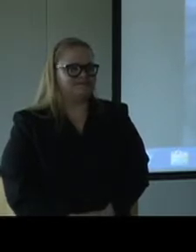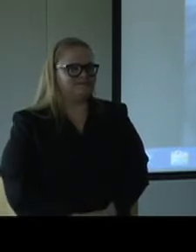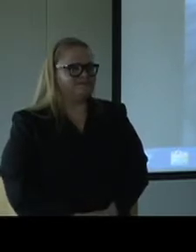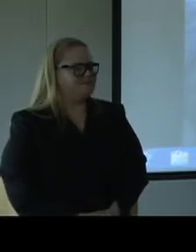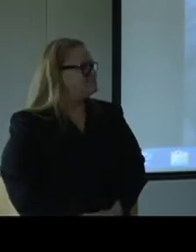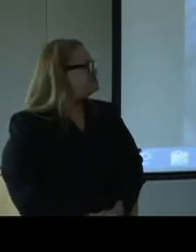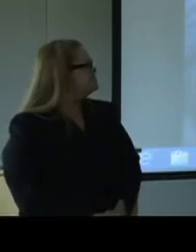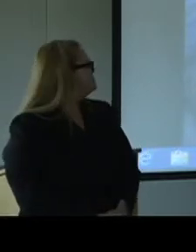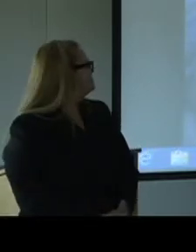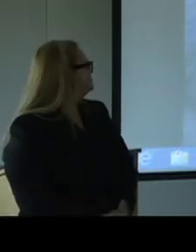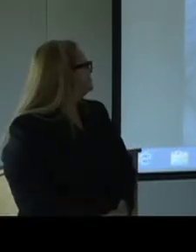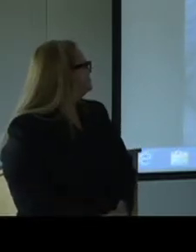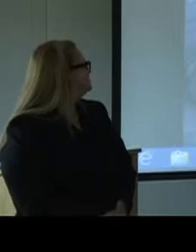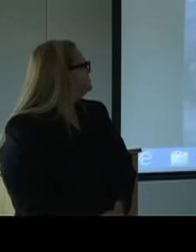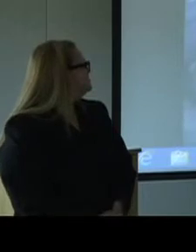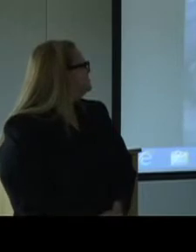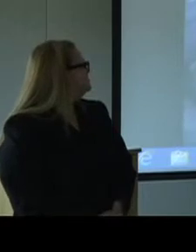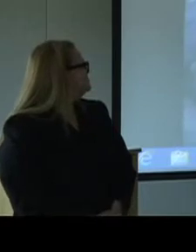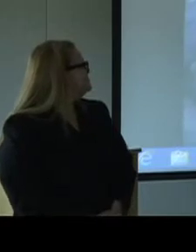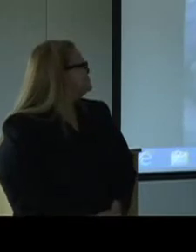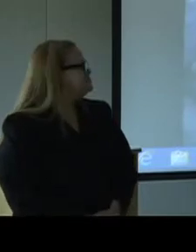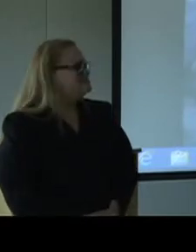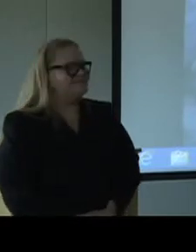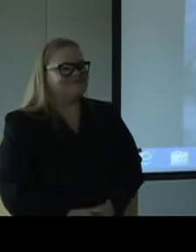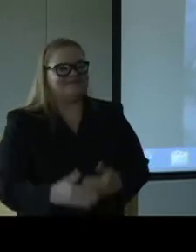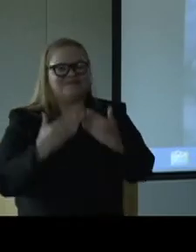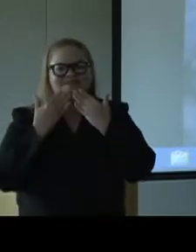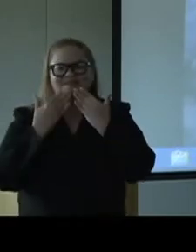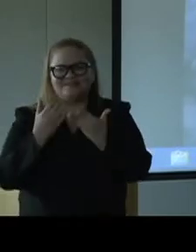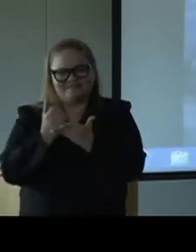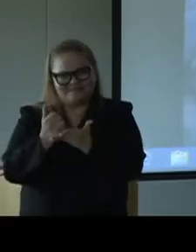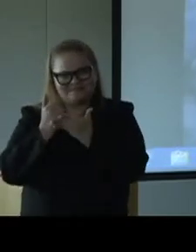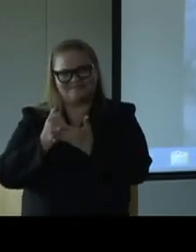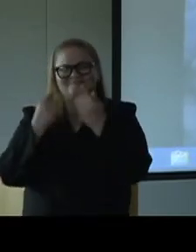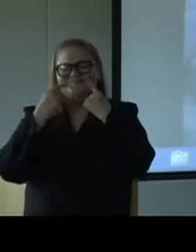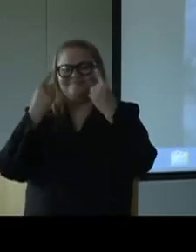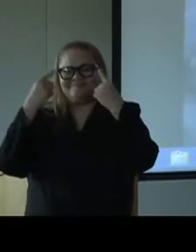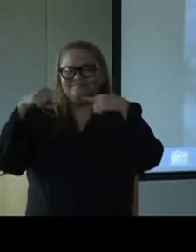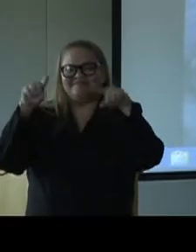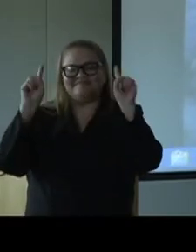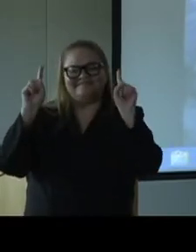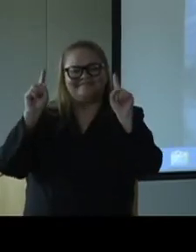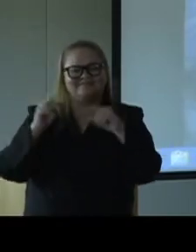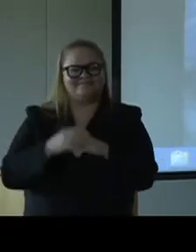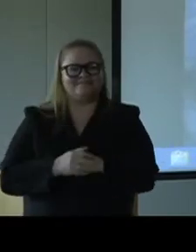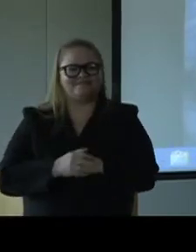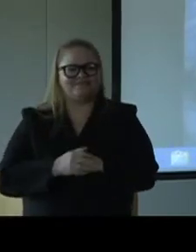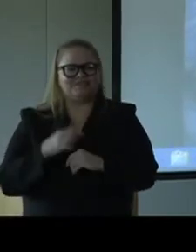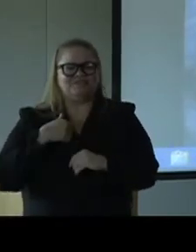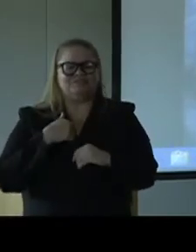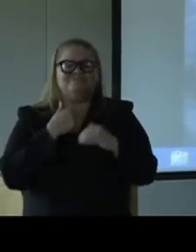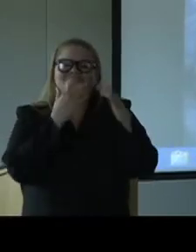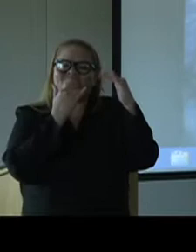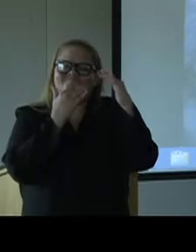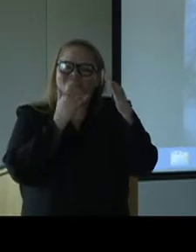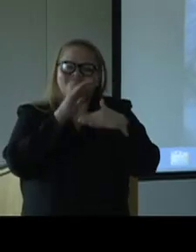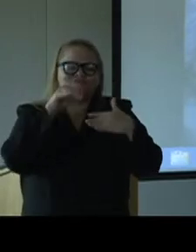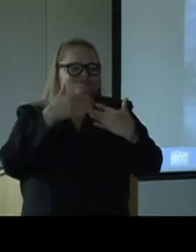que esto se me hiciera realidad. Tardó un poquito, 15 años estuvo en un mismo cuarto. No, tardó toda mi vida.